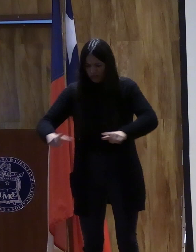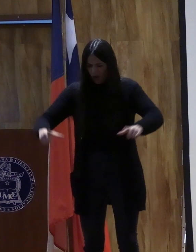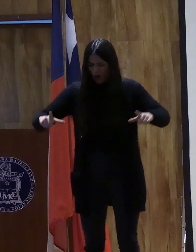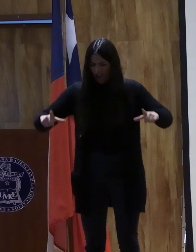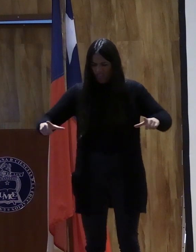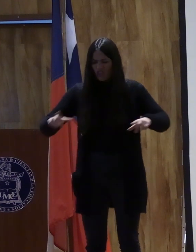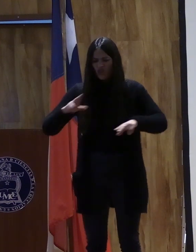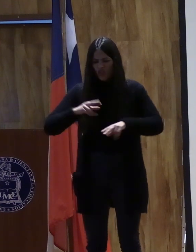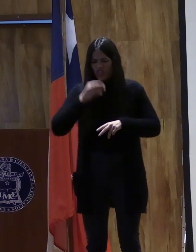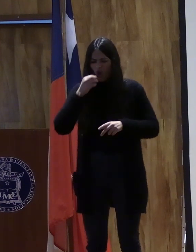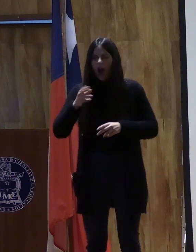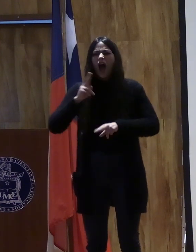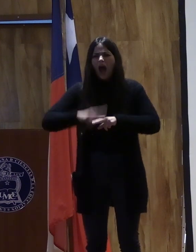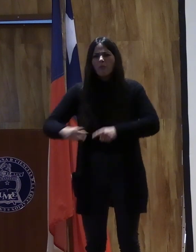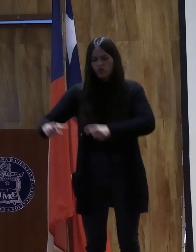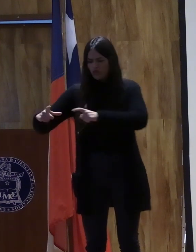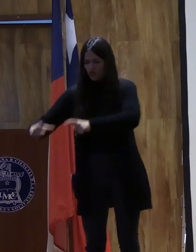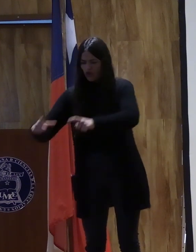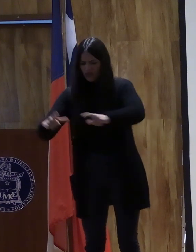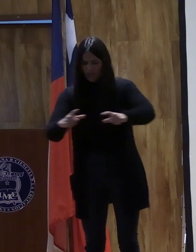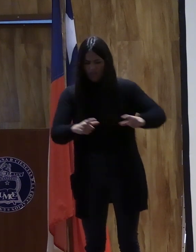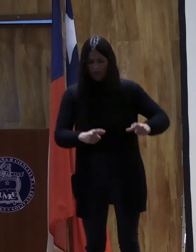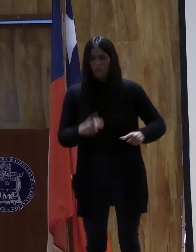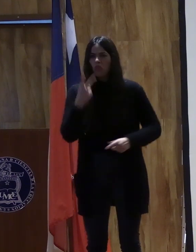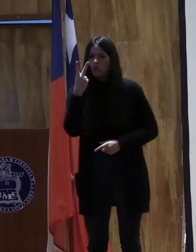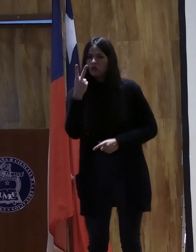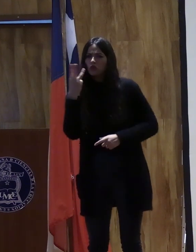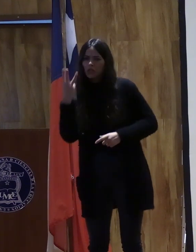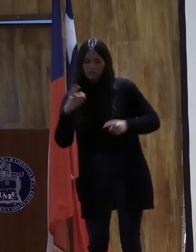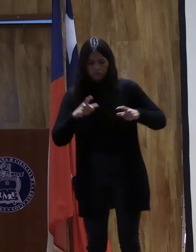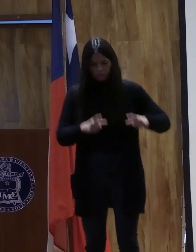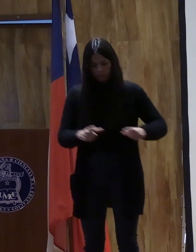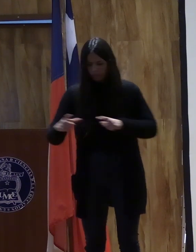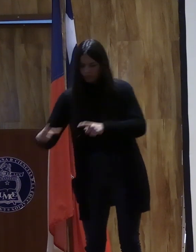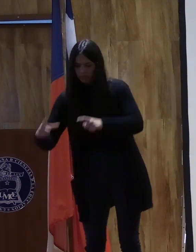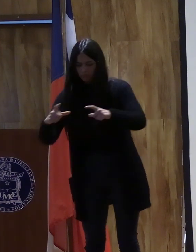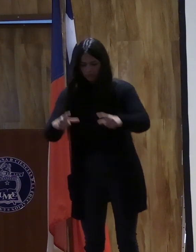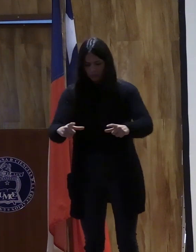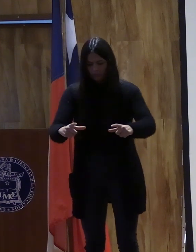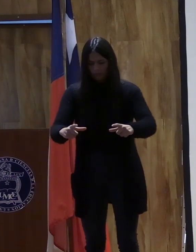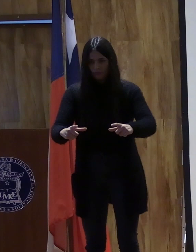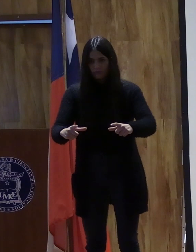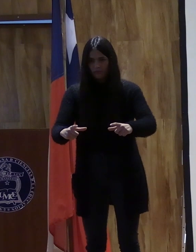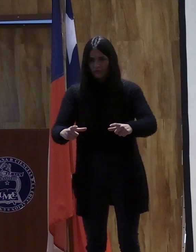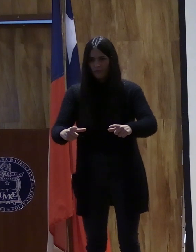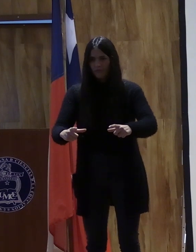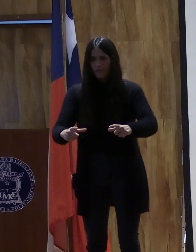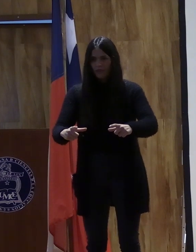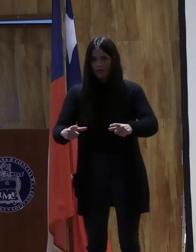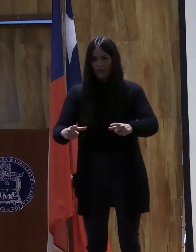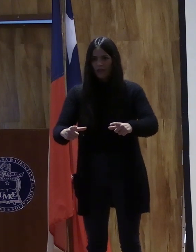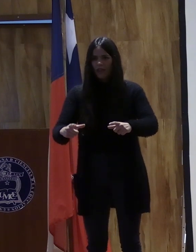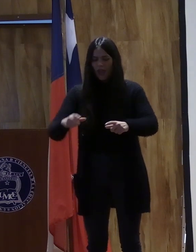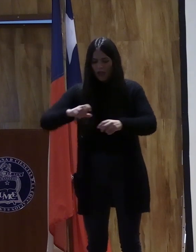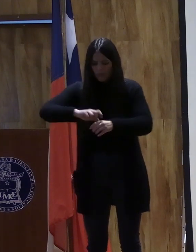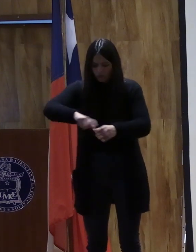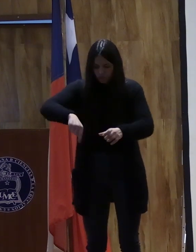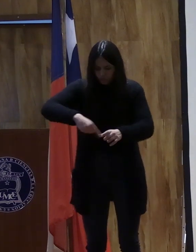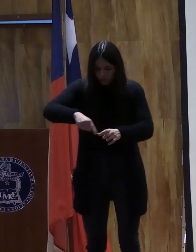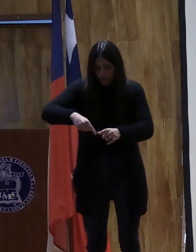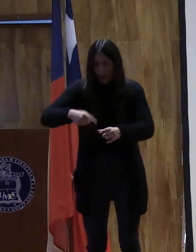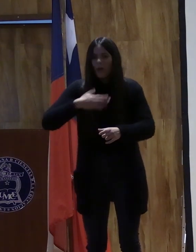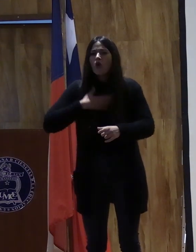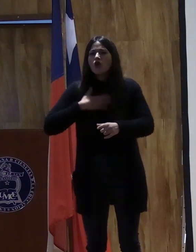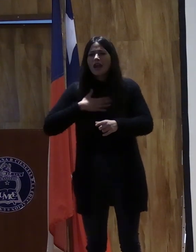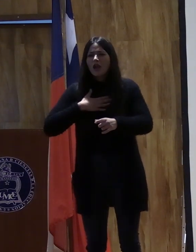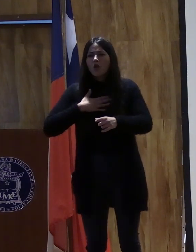dice, hagamos tortillas grandes, uno hace 2 o 3 y le quedan 2 o 3 enormes agujeros en la masa, pero después queda